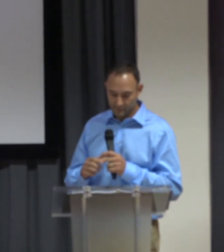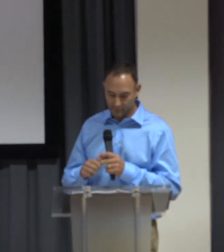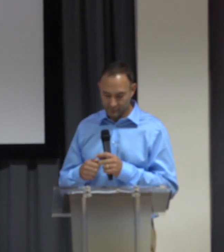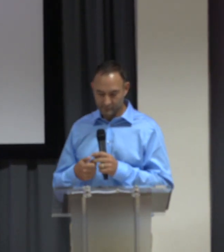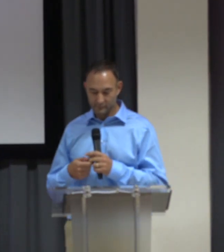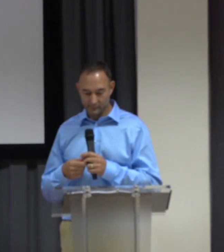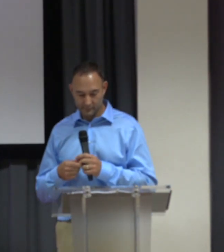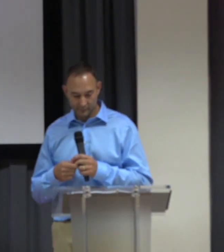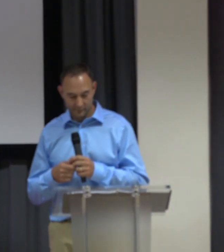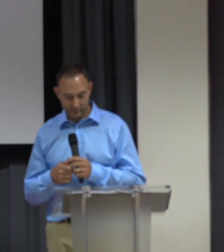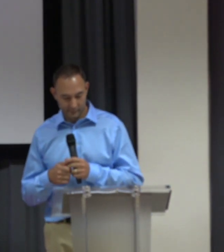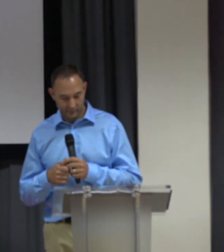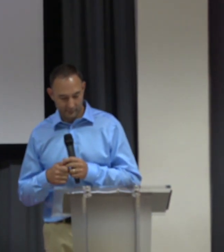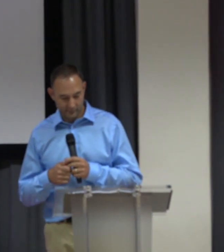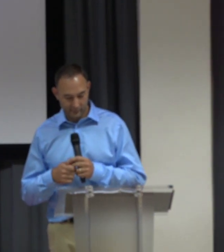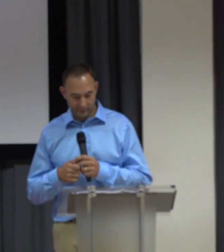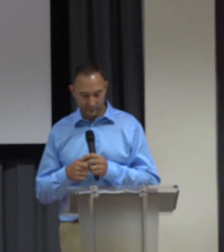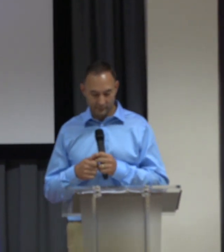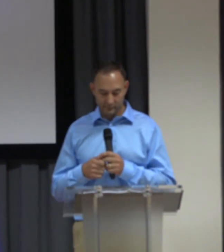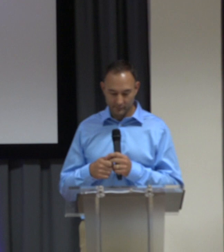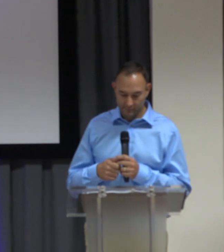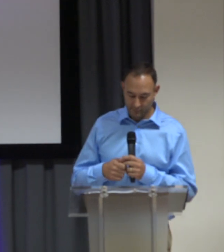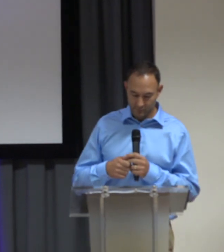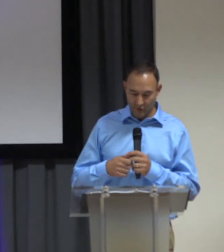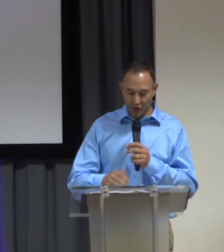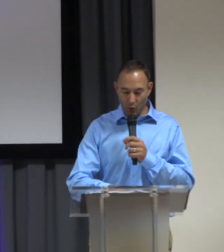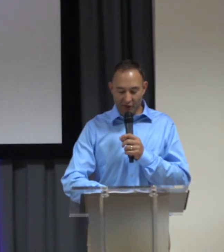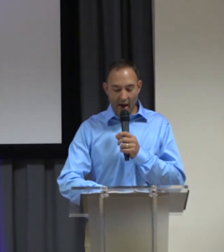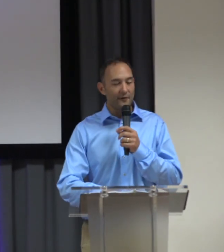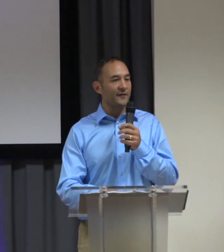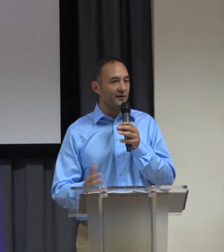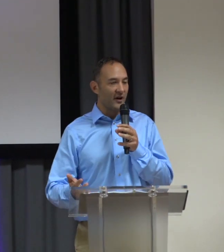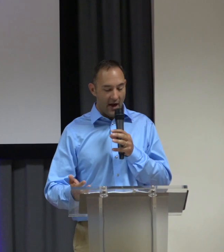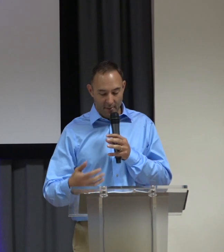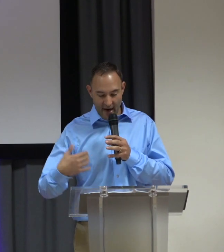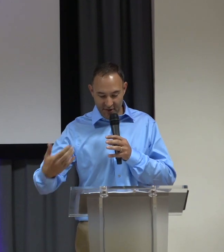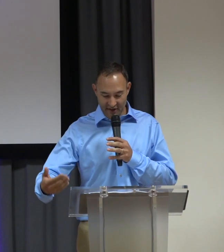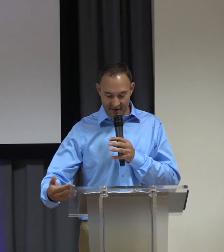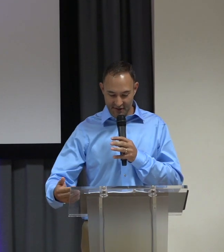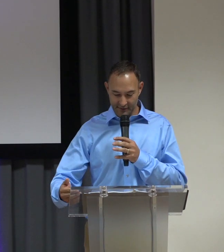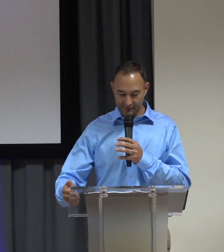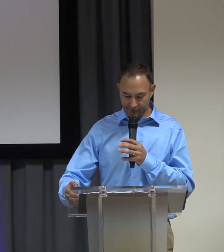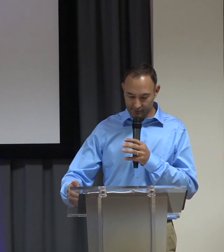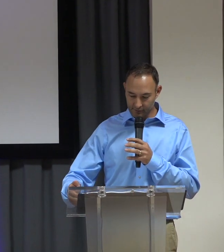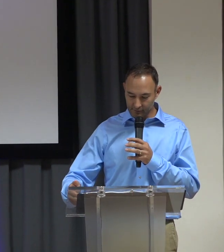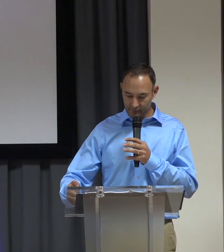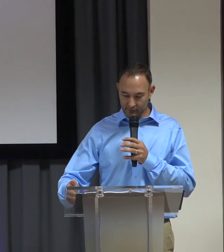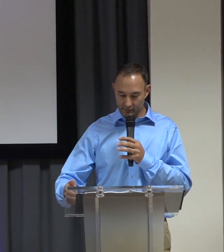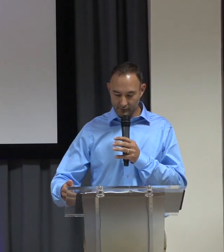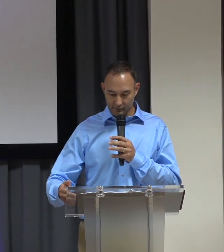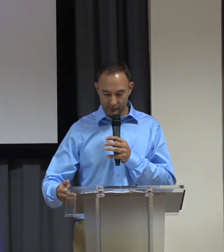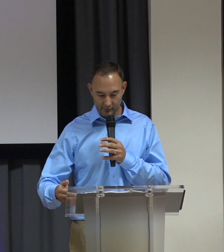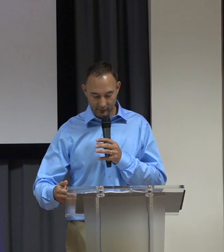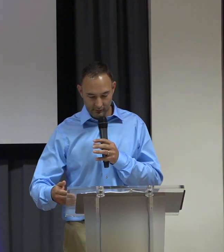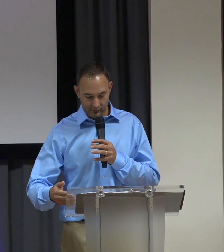les insensés méprisent la sagesse et les instructions. So without a fear of God, the Bible says Et donc sans